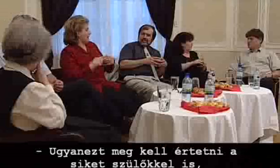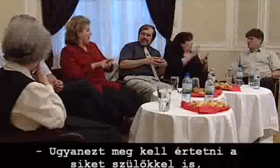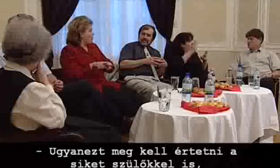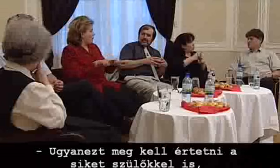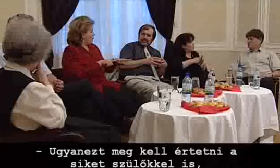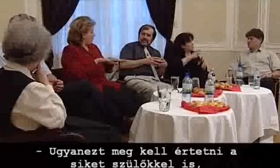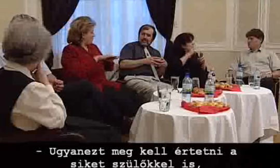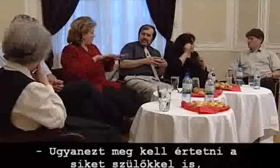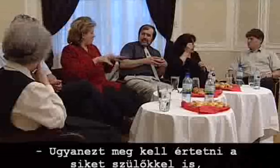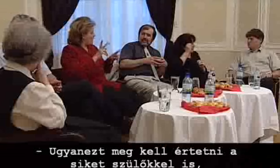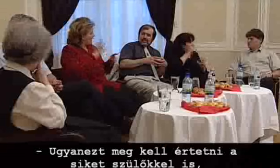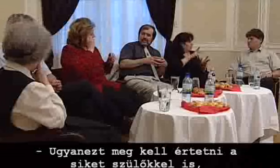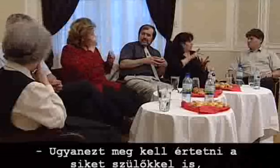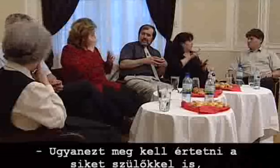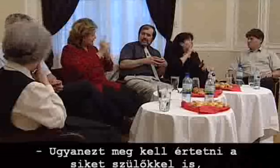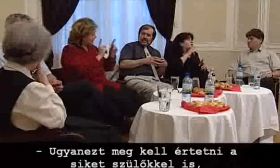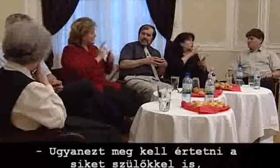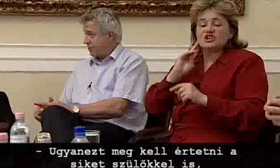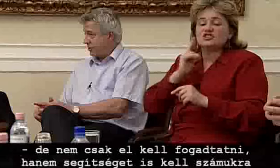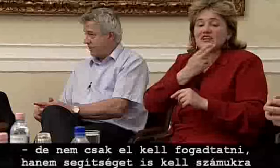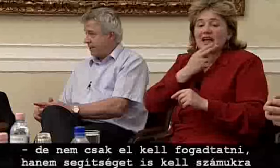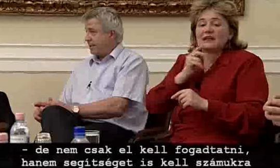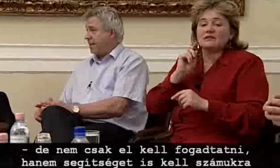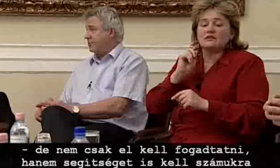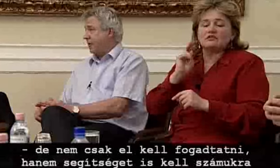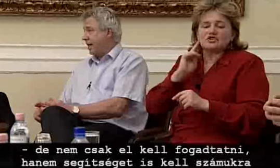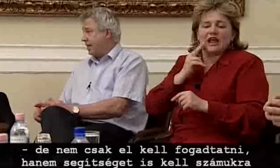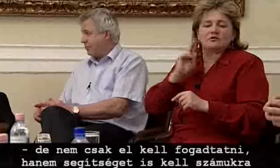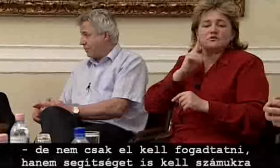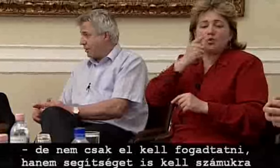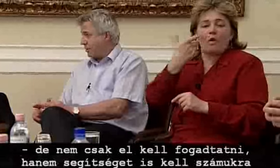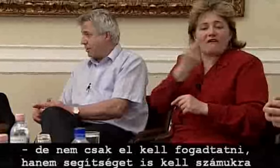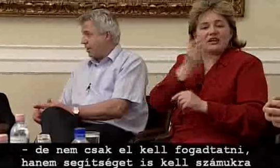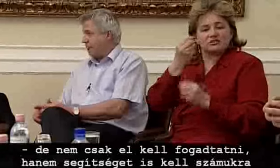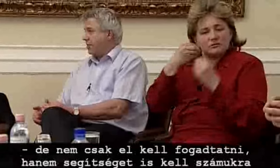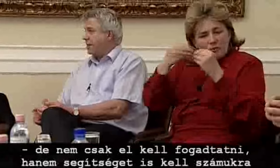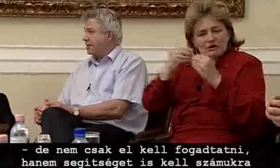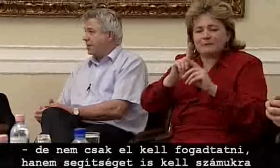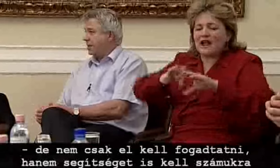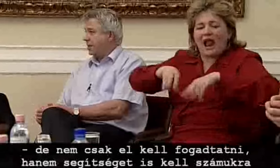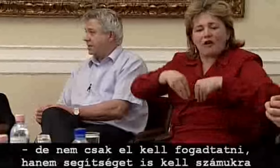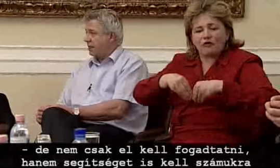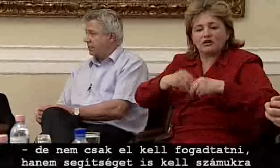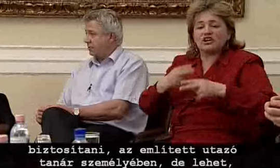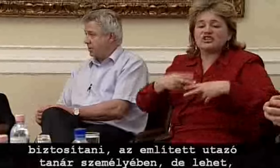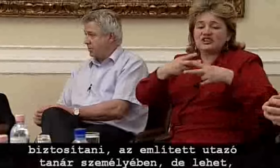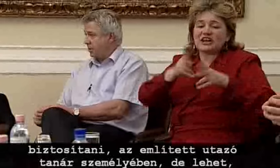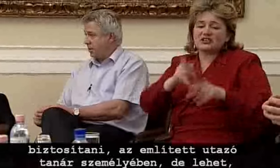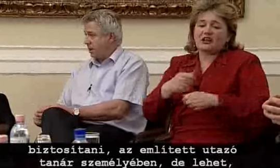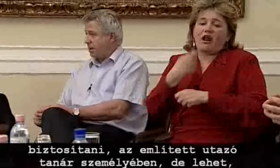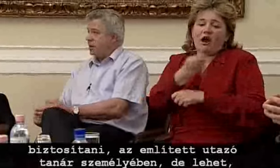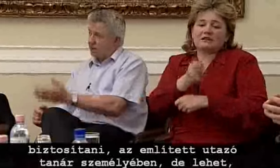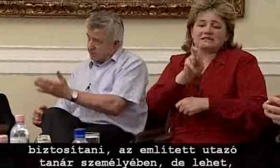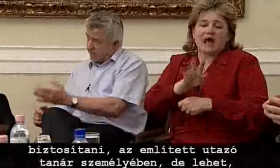Ugyanezt meg kell értetni a siket szülőkkel is, de nem csak el kell fogadtatni, hanem segítséget kell számukra